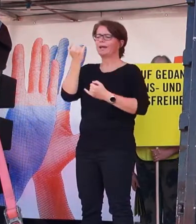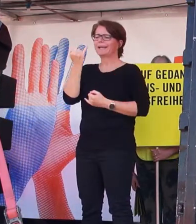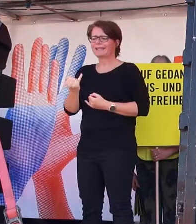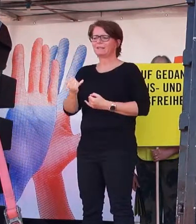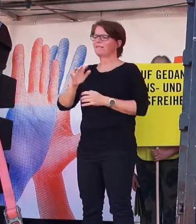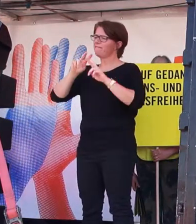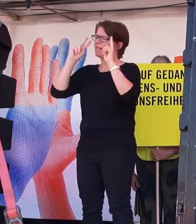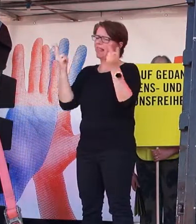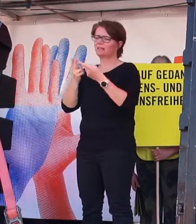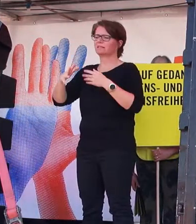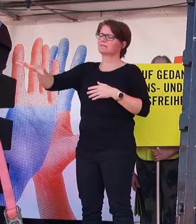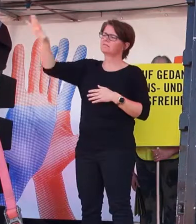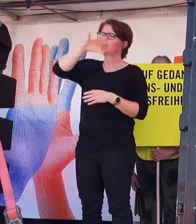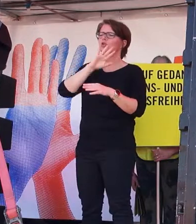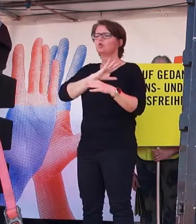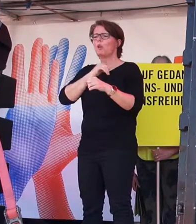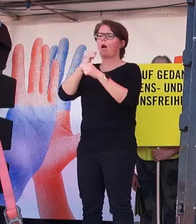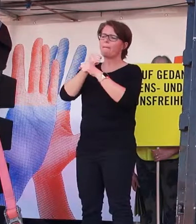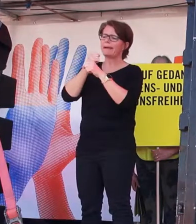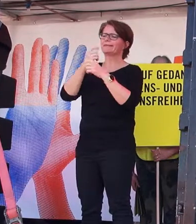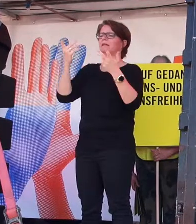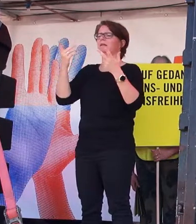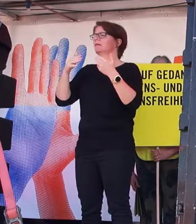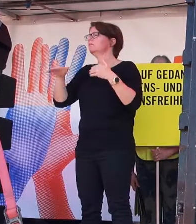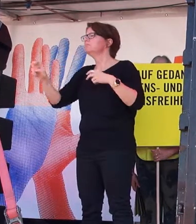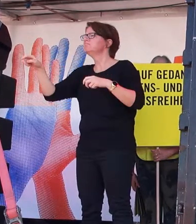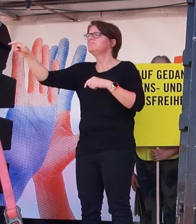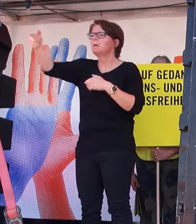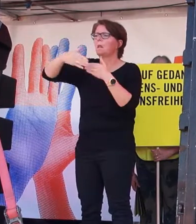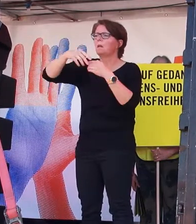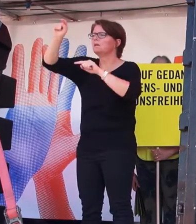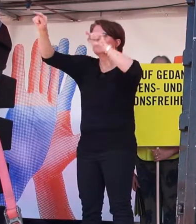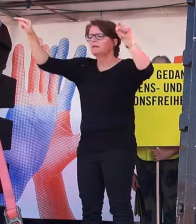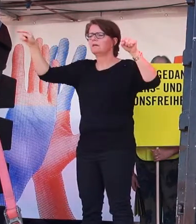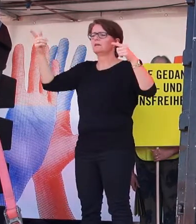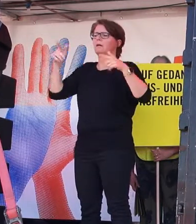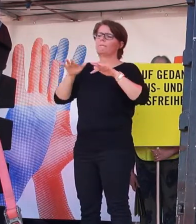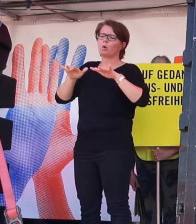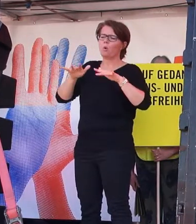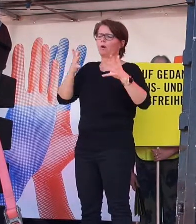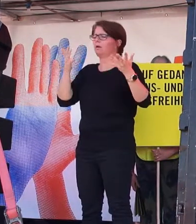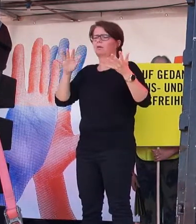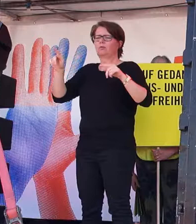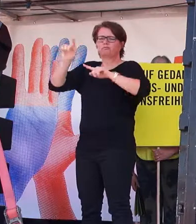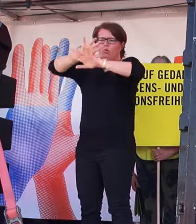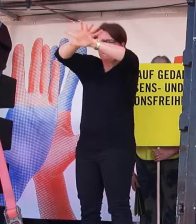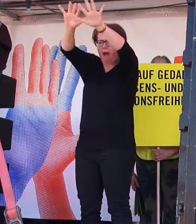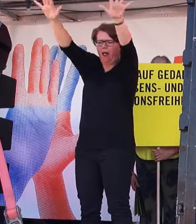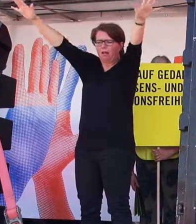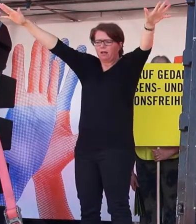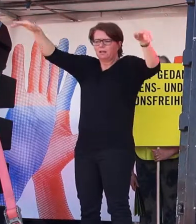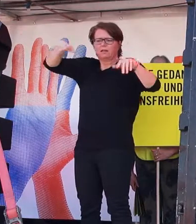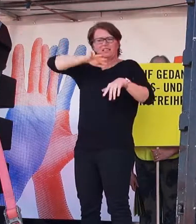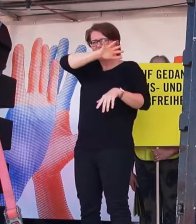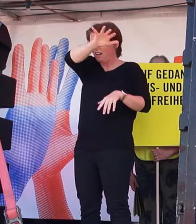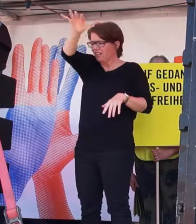Schule, am Arbeitsplatz, in der Nachbarschaft oder im Büro. Und dort müssen sie jetzt auch von uns